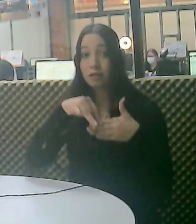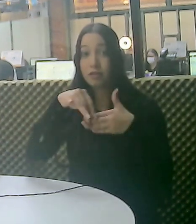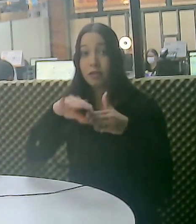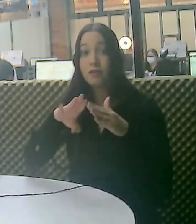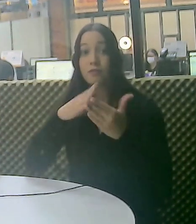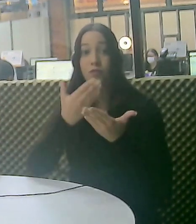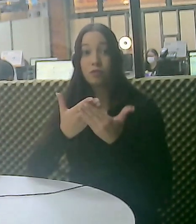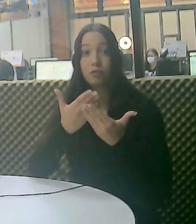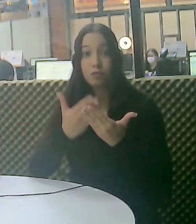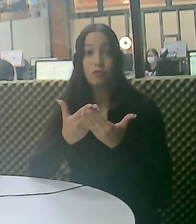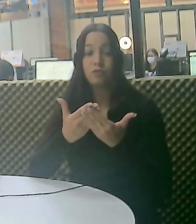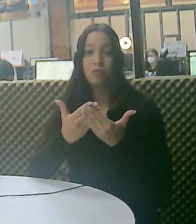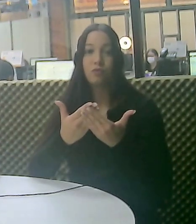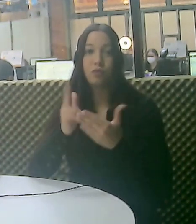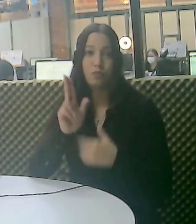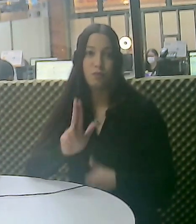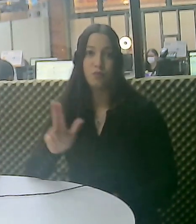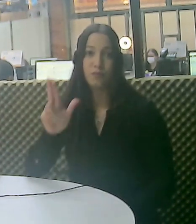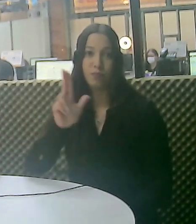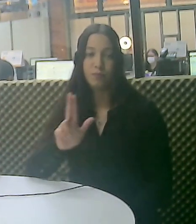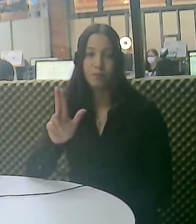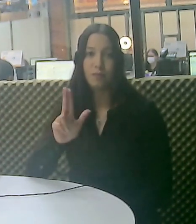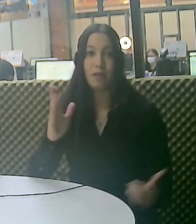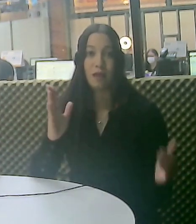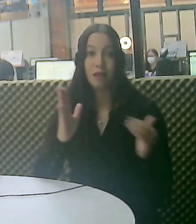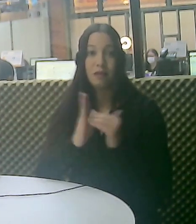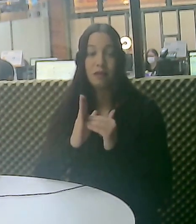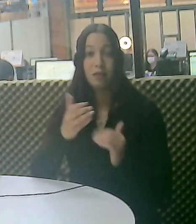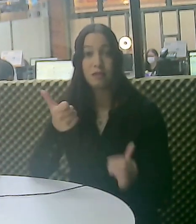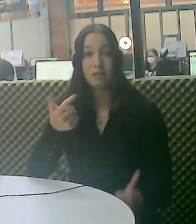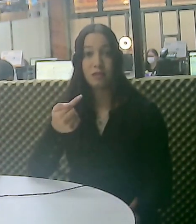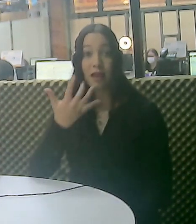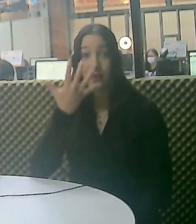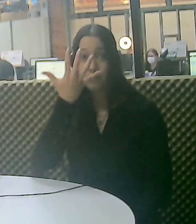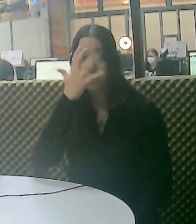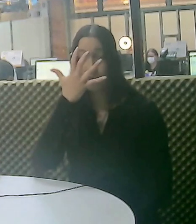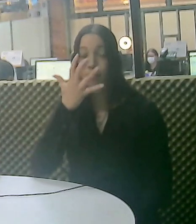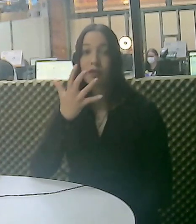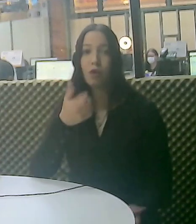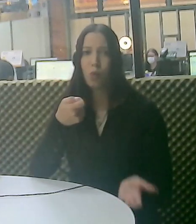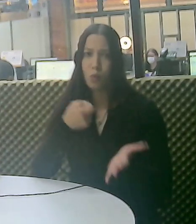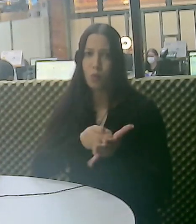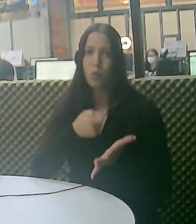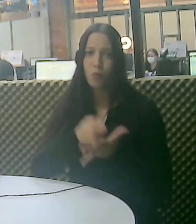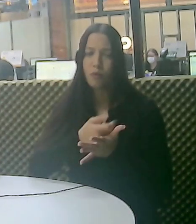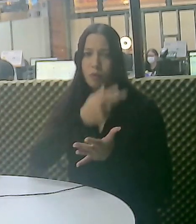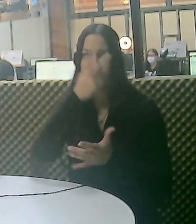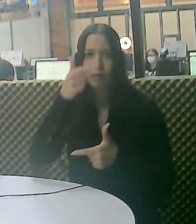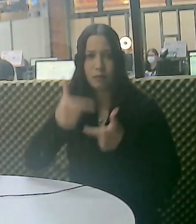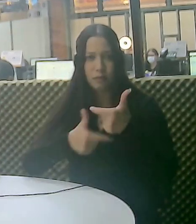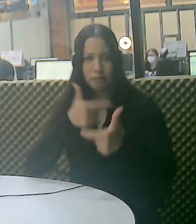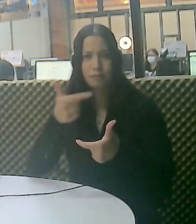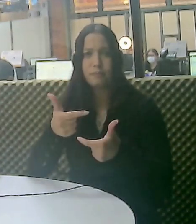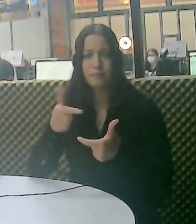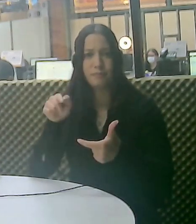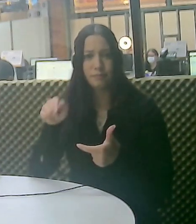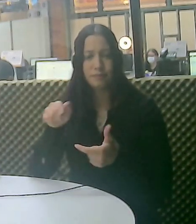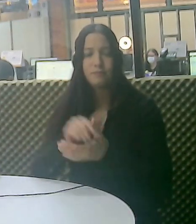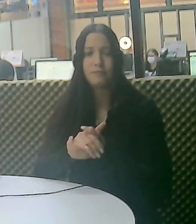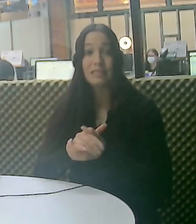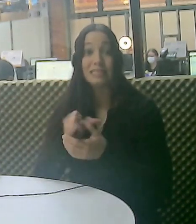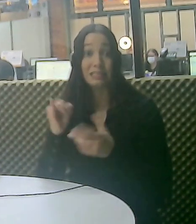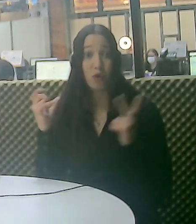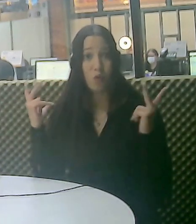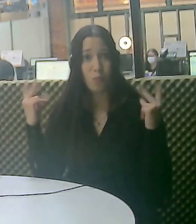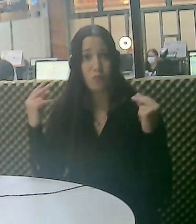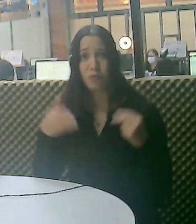escolar em Uberlândia. O procedimento seguirá até 17 de fevereiro e é obrigatório para os prestadores do serviço. Caso o